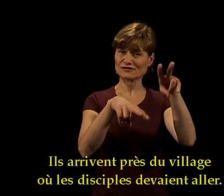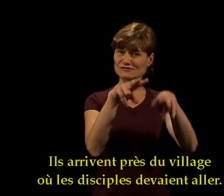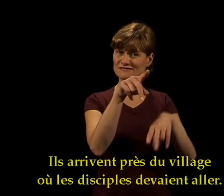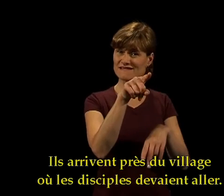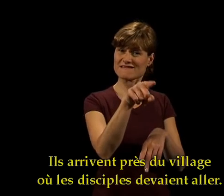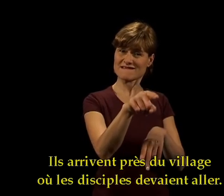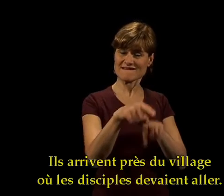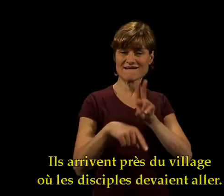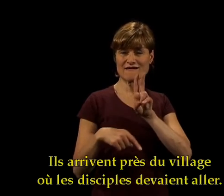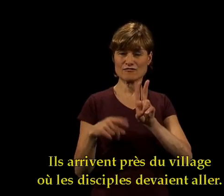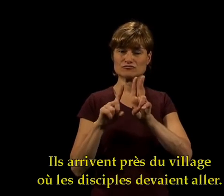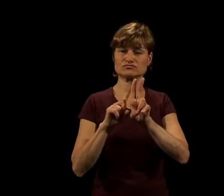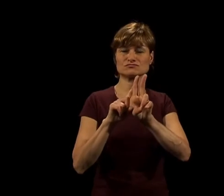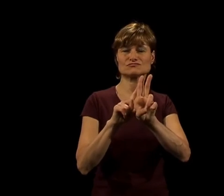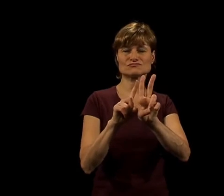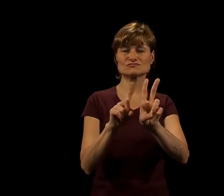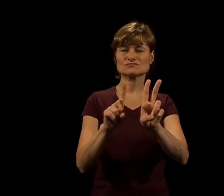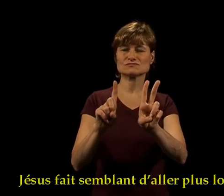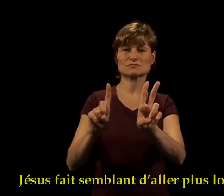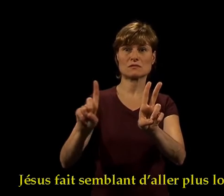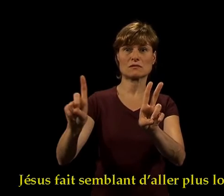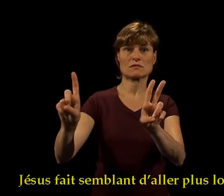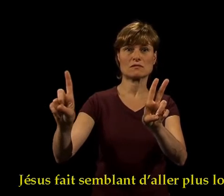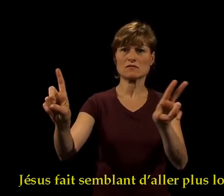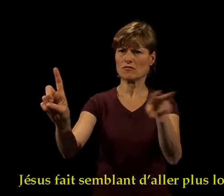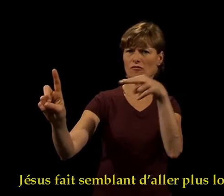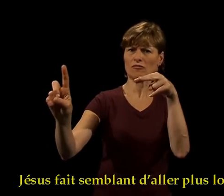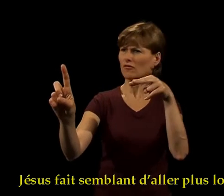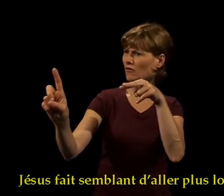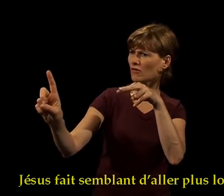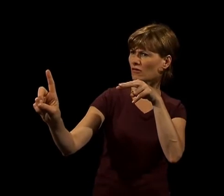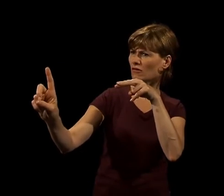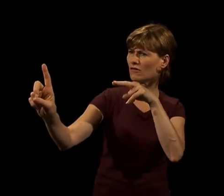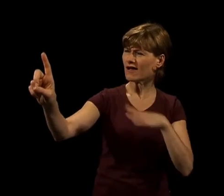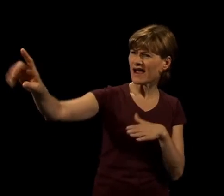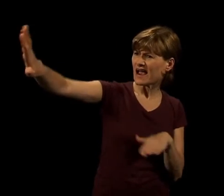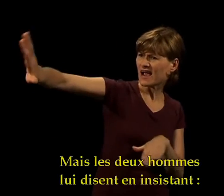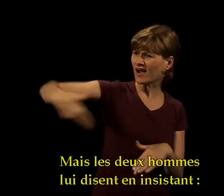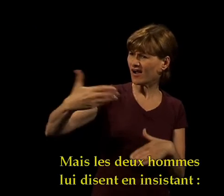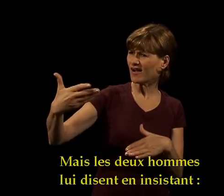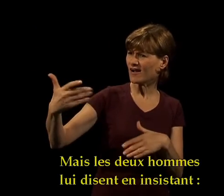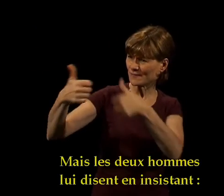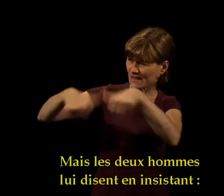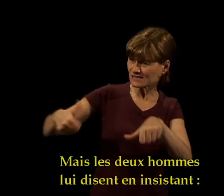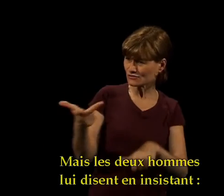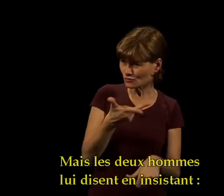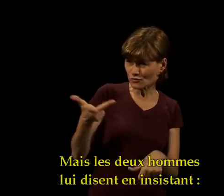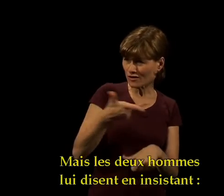Ils arrivent près du village où les disciples devaient aller. Jésus fait semblant d'aller plus loin. Mais les 2 hommes lui disent en